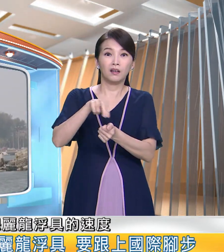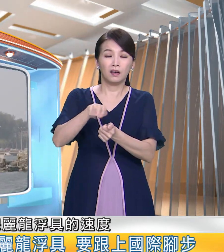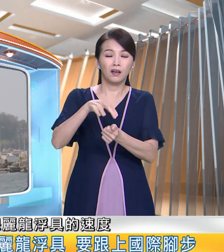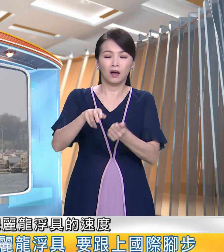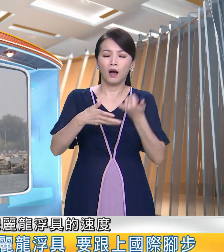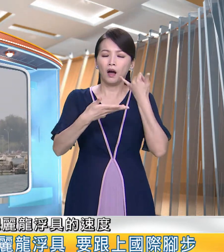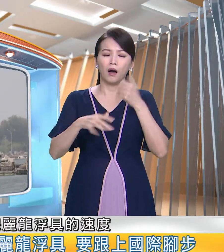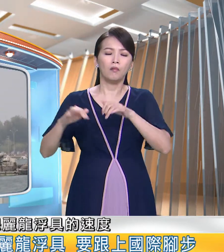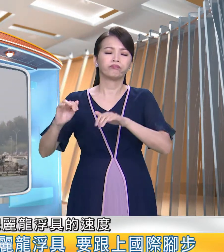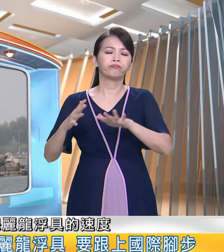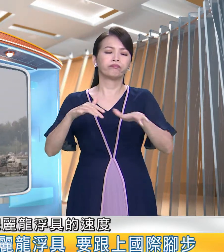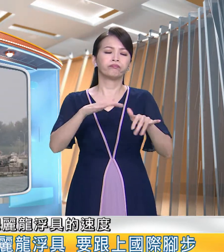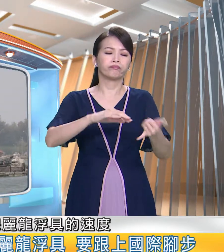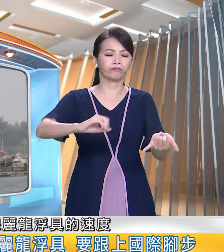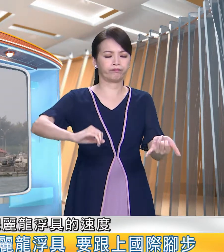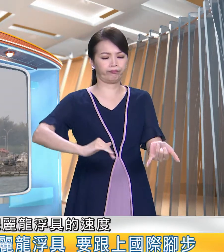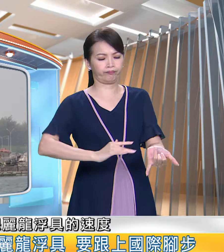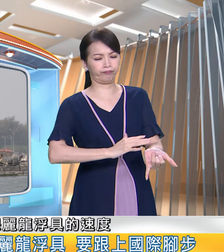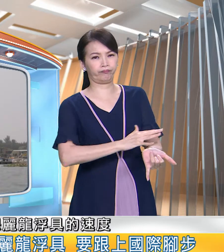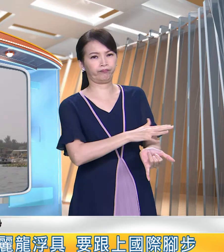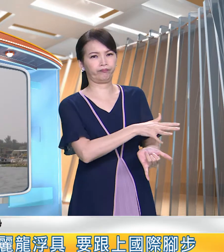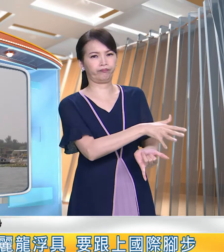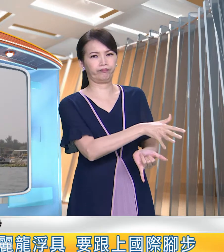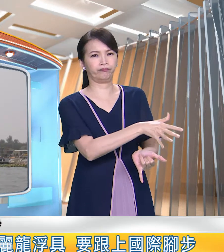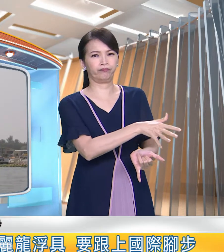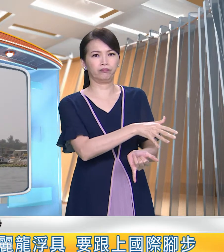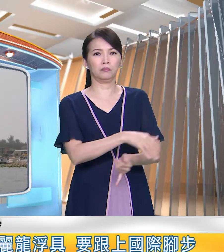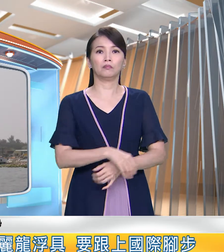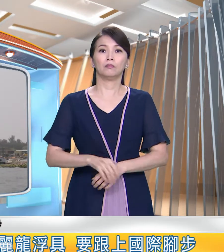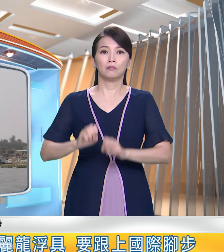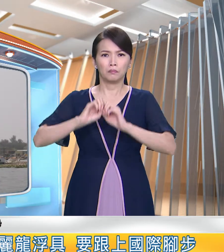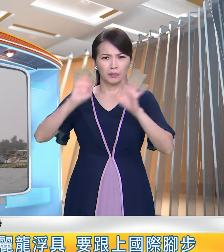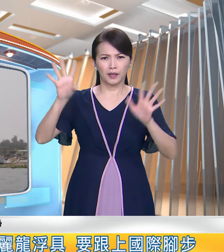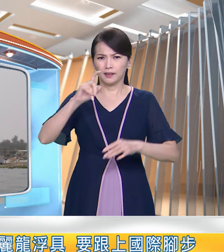浮具的速度，要跟上国际脚步。